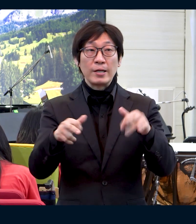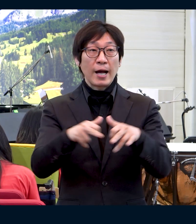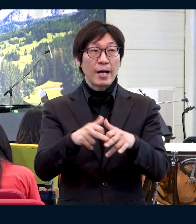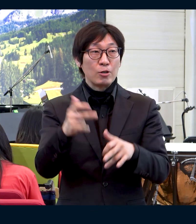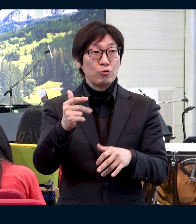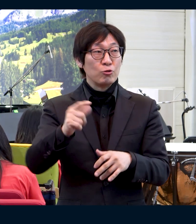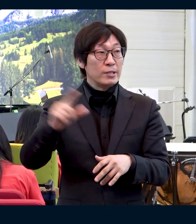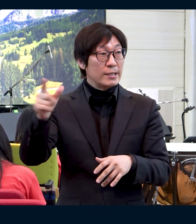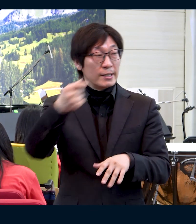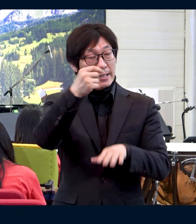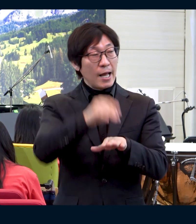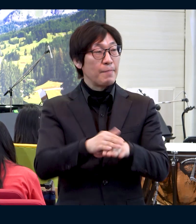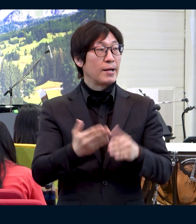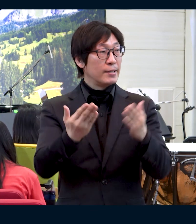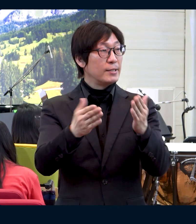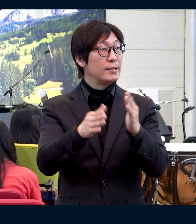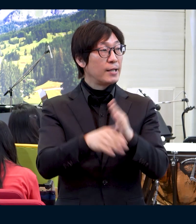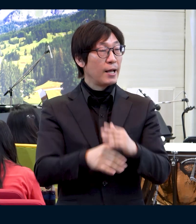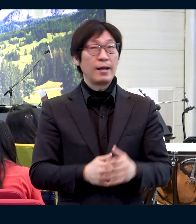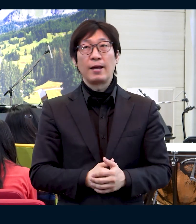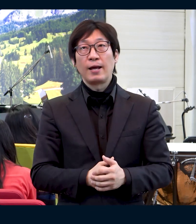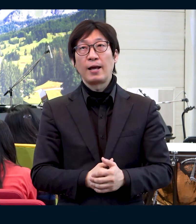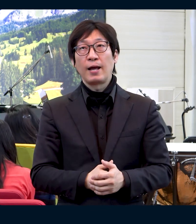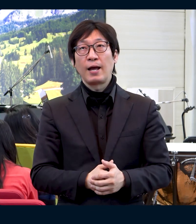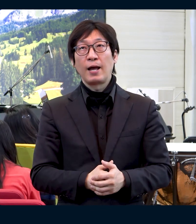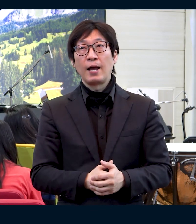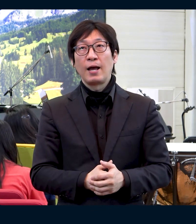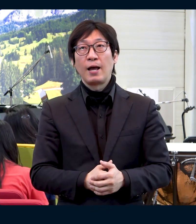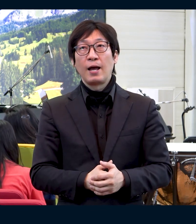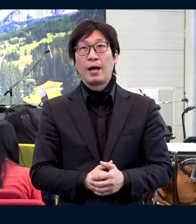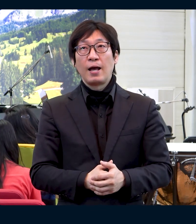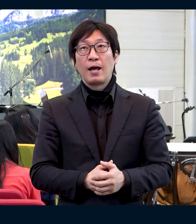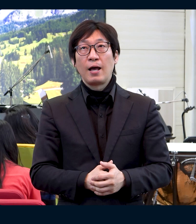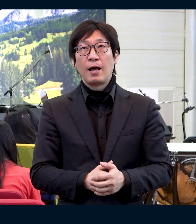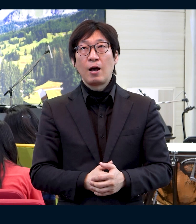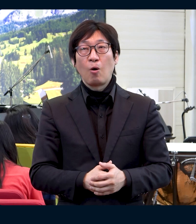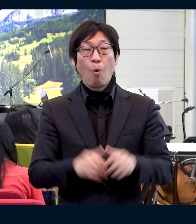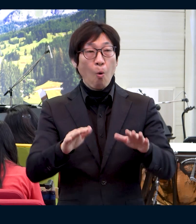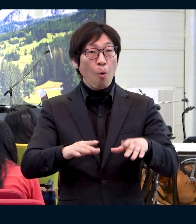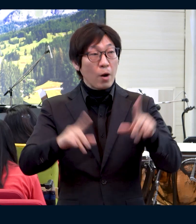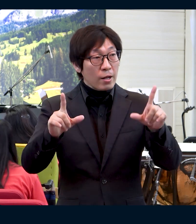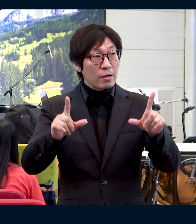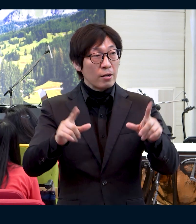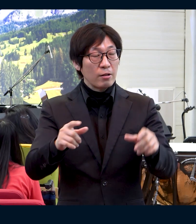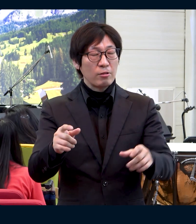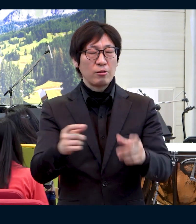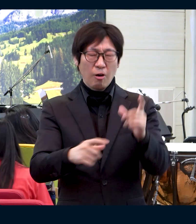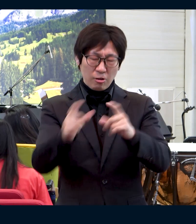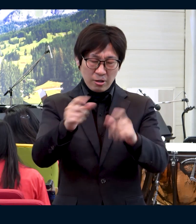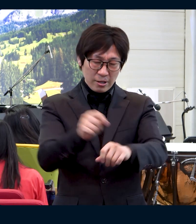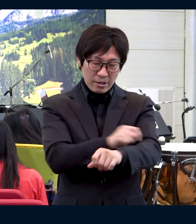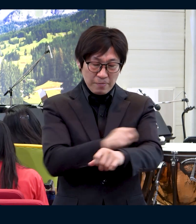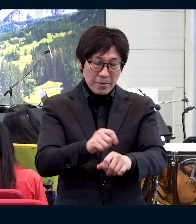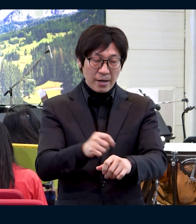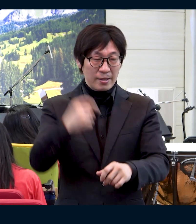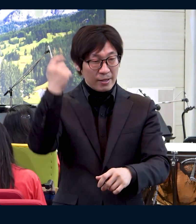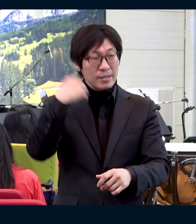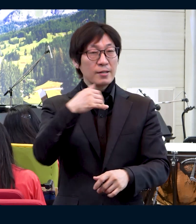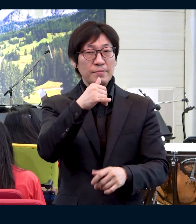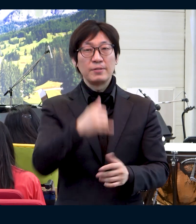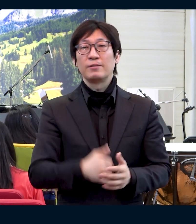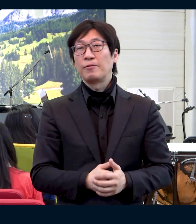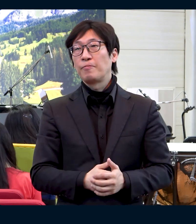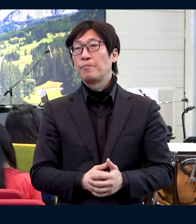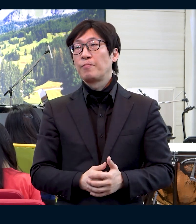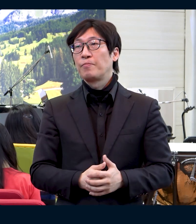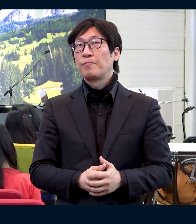예배를 드리는데 5월 장애인 주일은요, 어느 해보다 조금은 특별하고 조금 더 감격적인 그 주일이 아닐까 이렇게 생각이